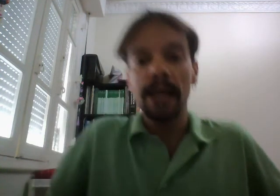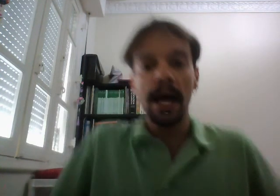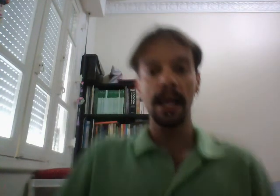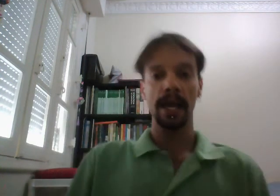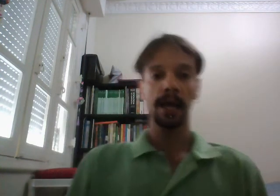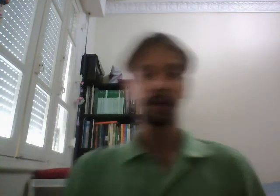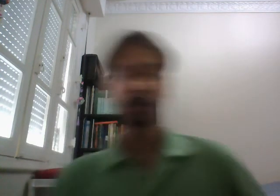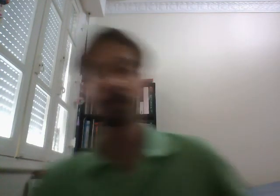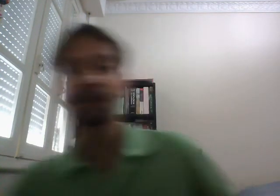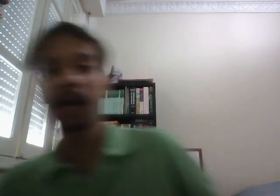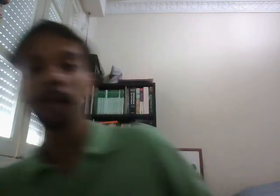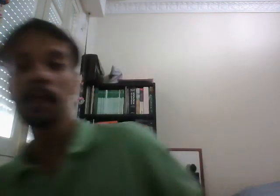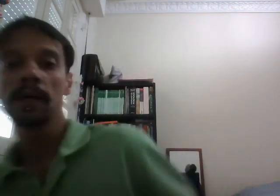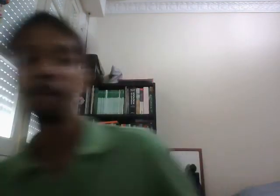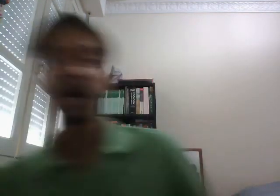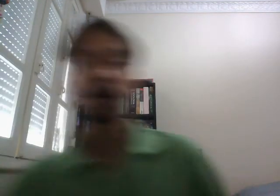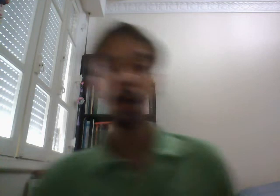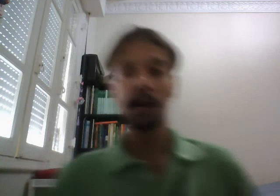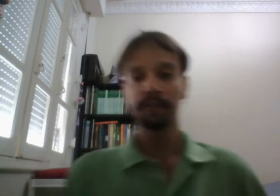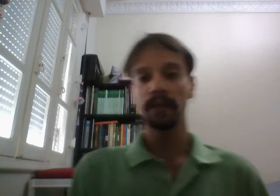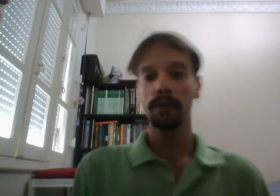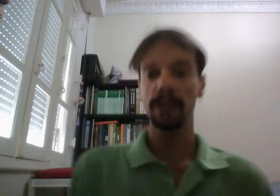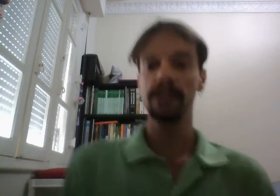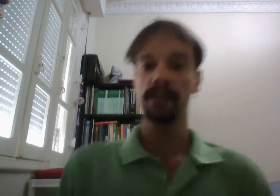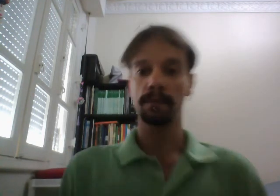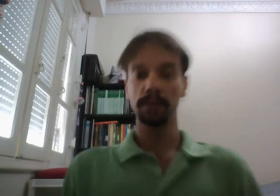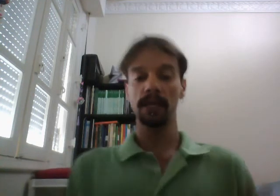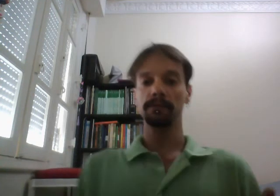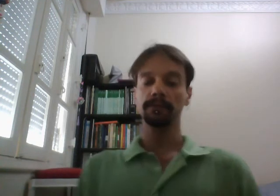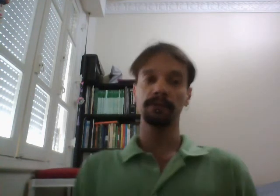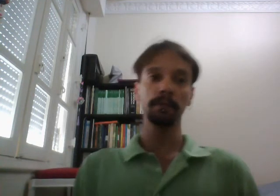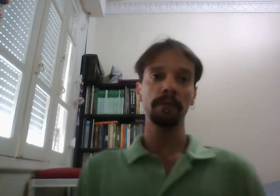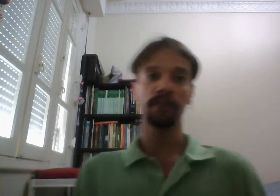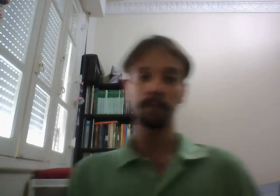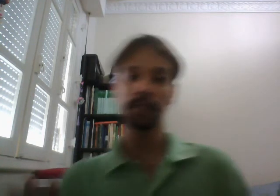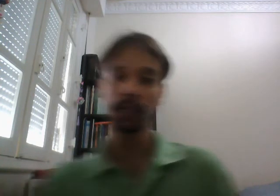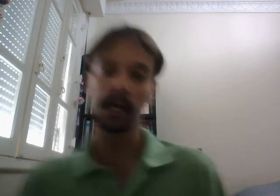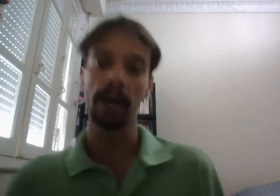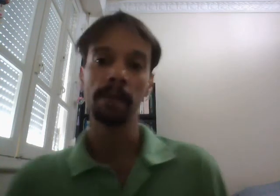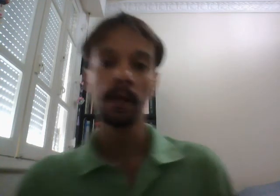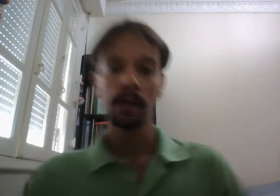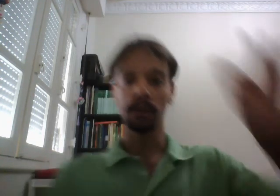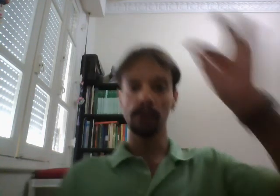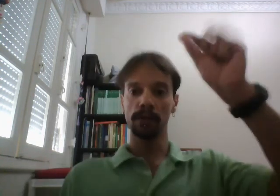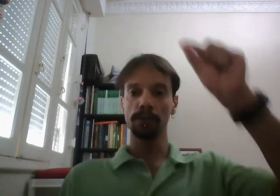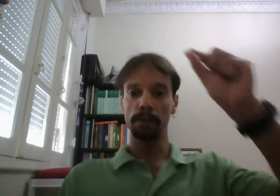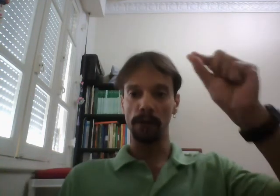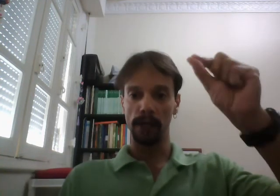aquele alelo que tiver menor frequência, porque vamos imaginar, eu tenho um grão de